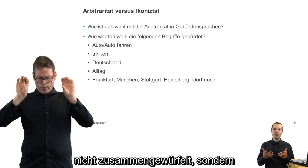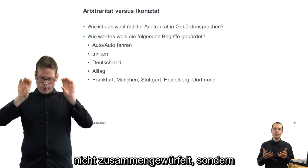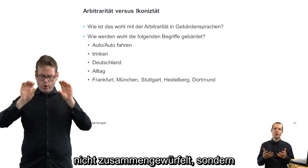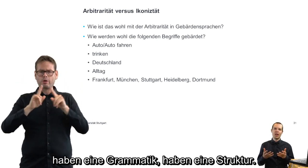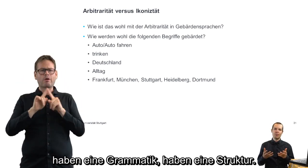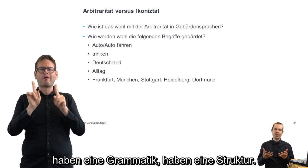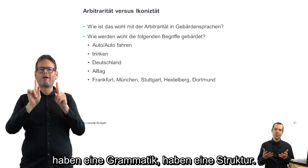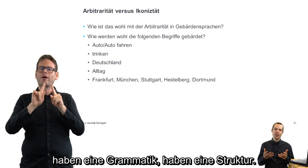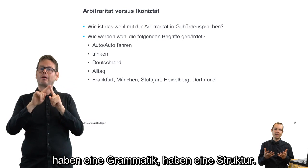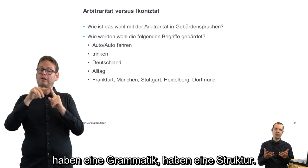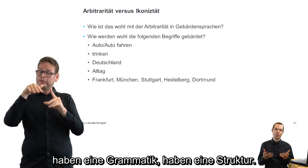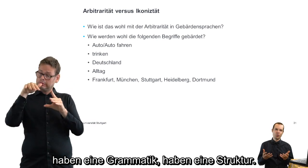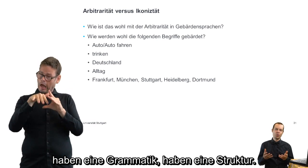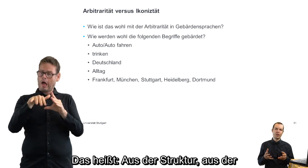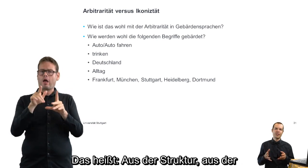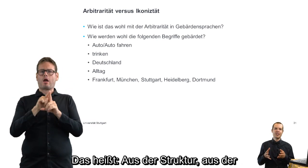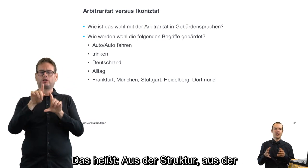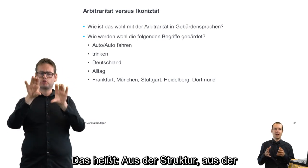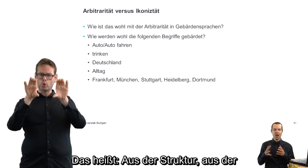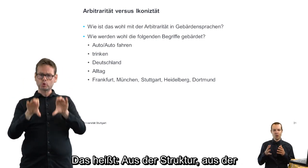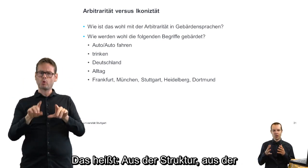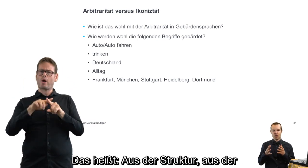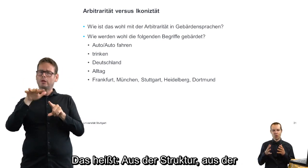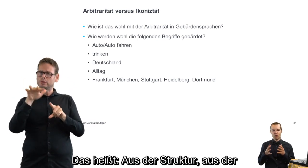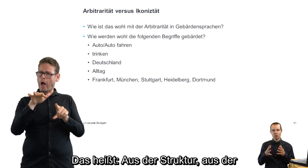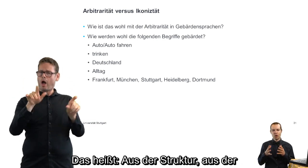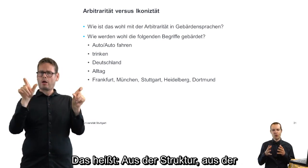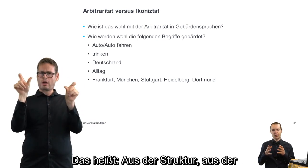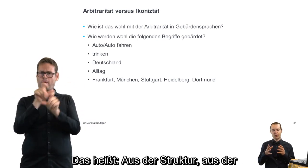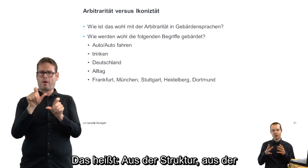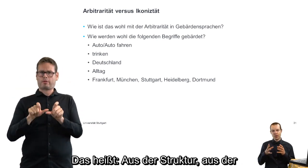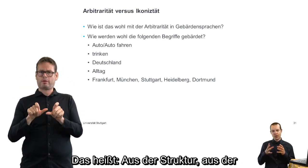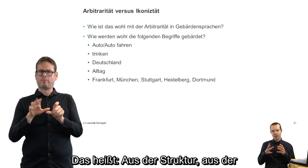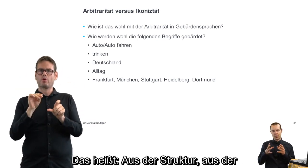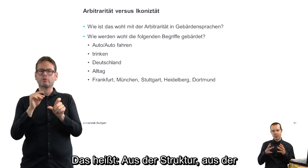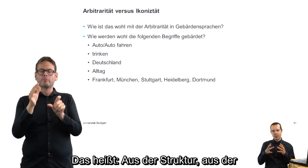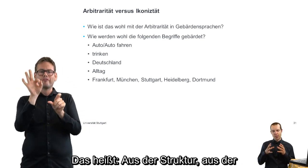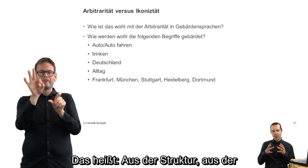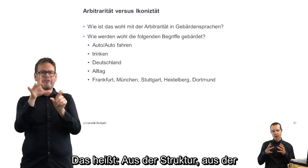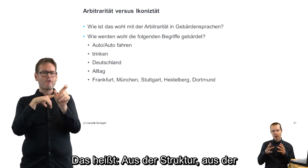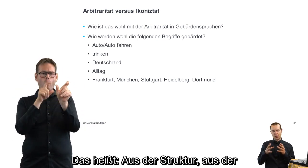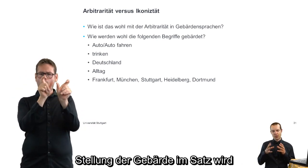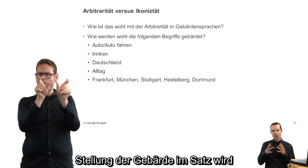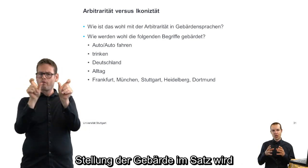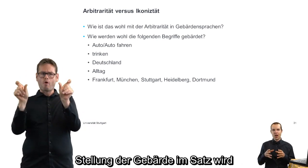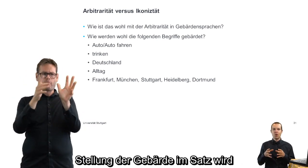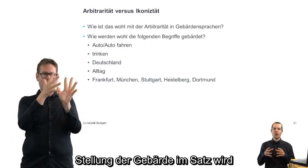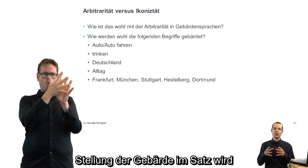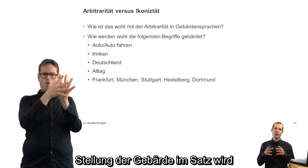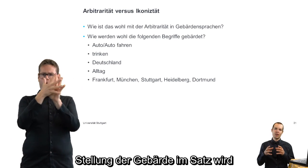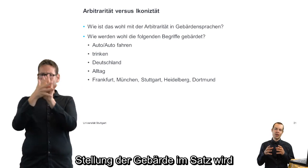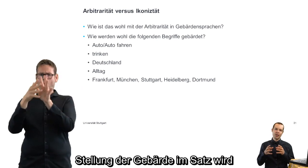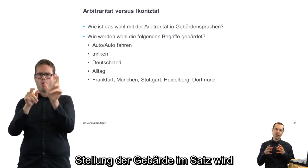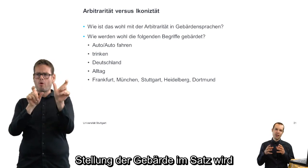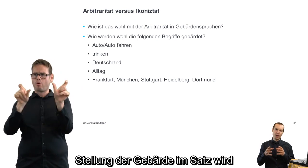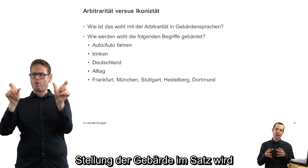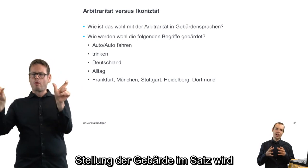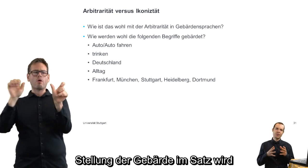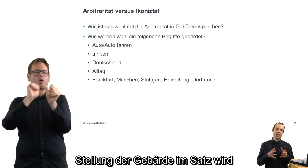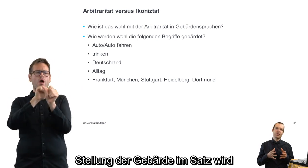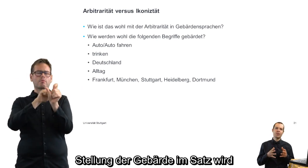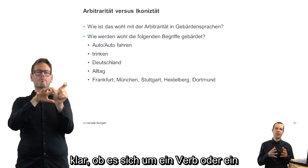zusammengewürfelt, sondern haben eine Grammatik, haben eine Struktur. Das heißt, aus der Struktur, aus der Stellung der